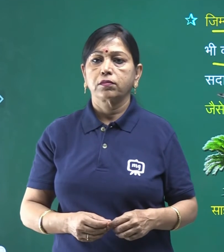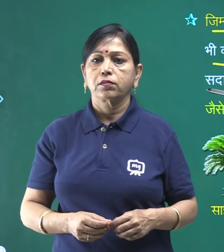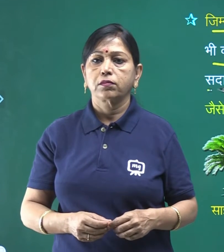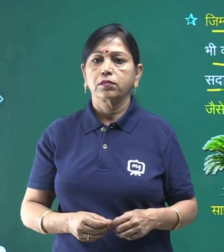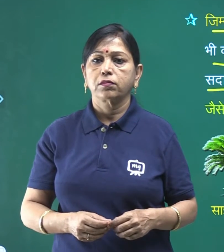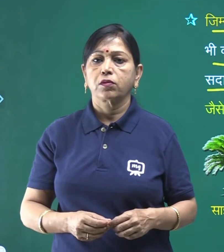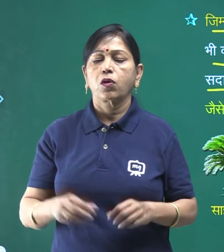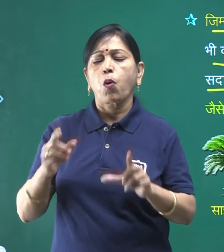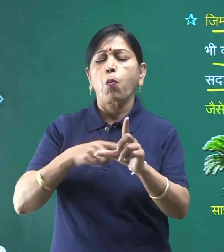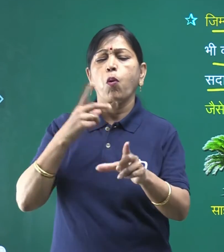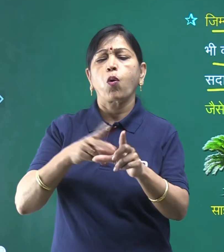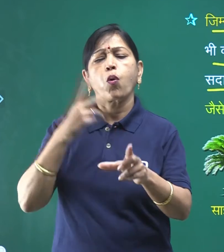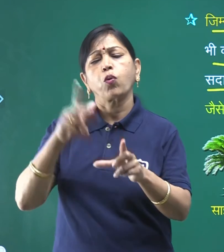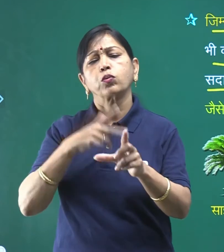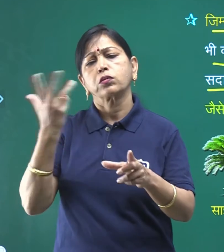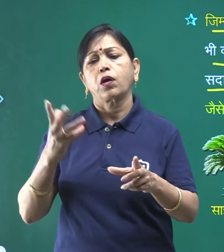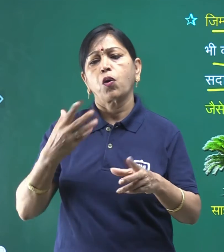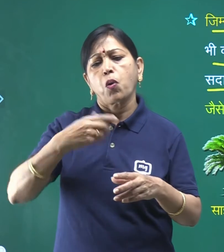बहुवर्षीय सदाबहार